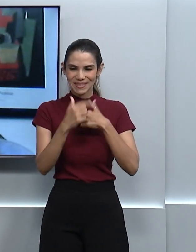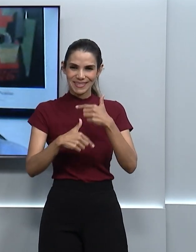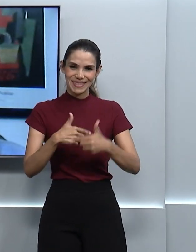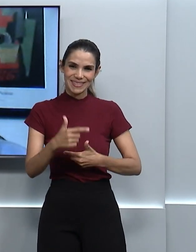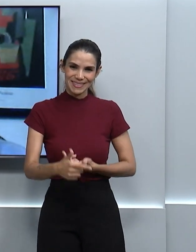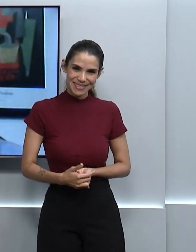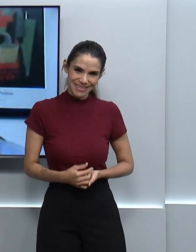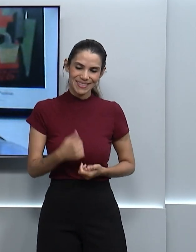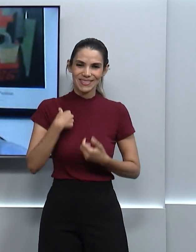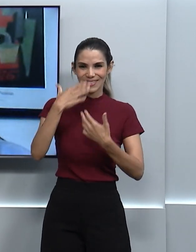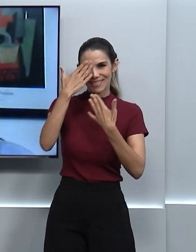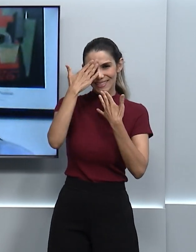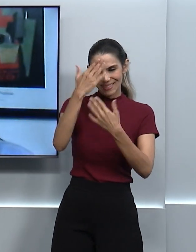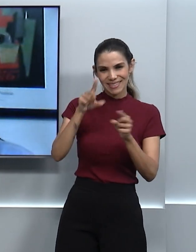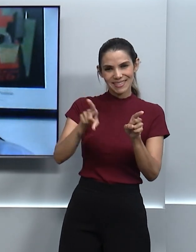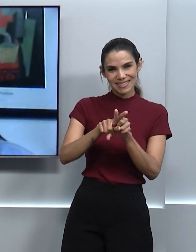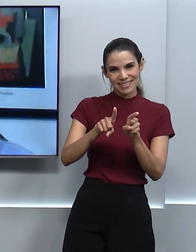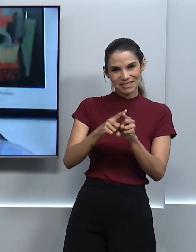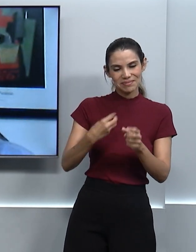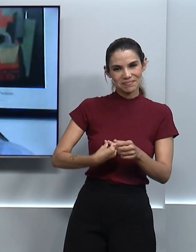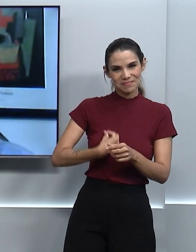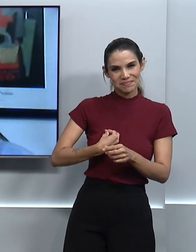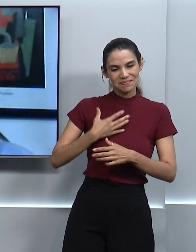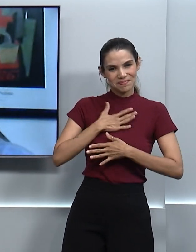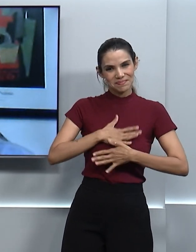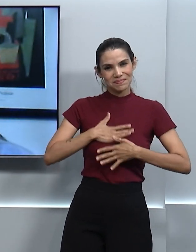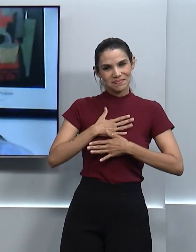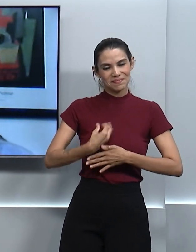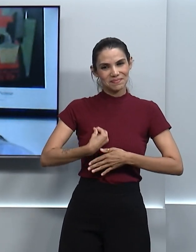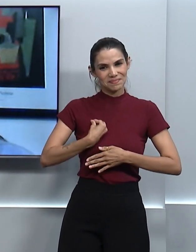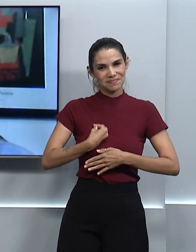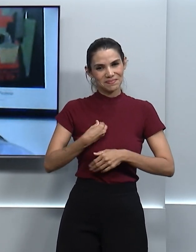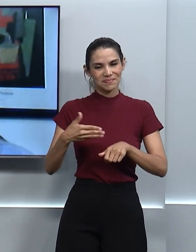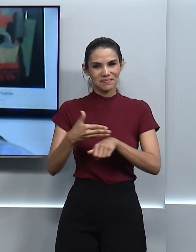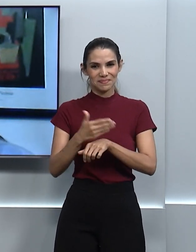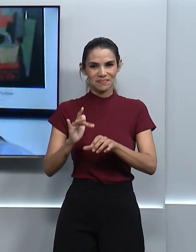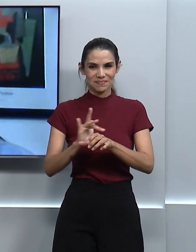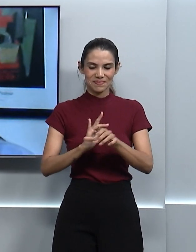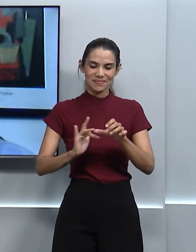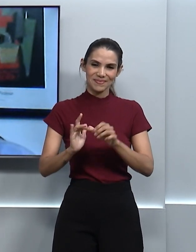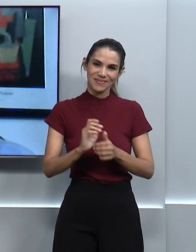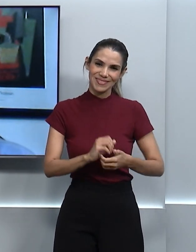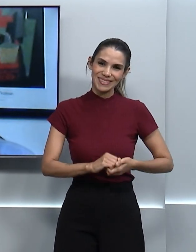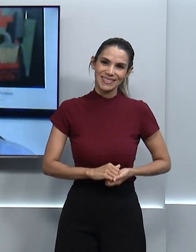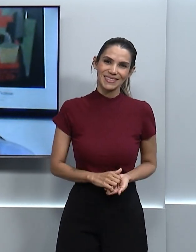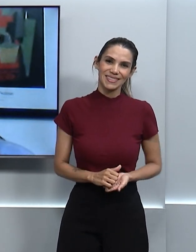Eu quem agradeço, foi uma satisfação muito grande participar aqui com vocês.